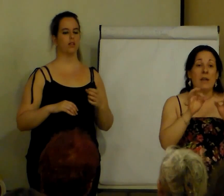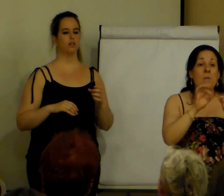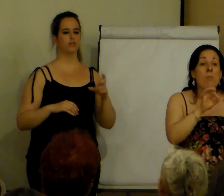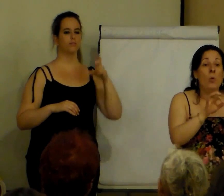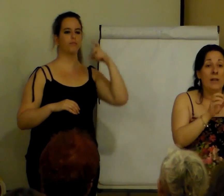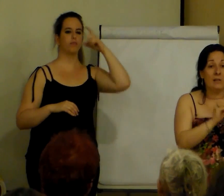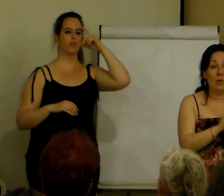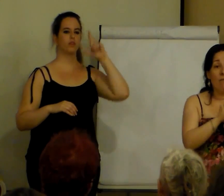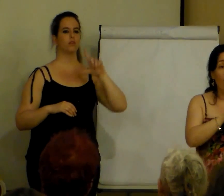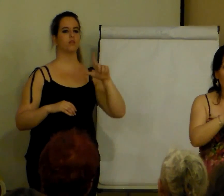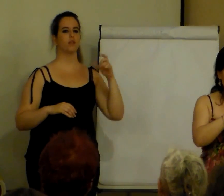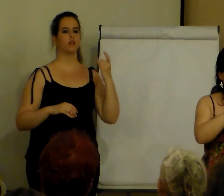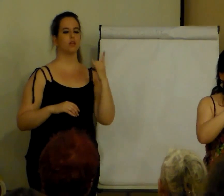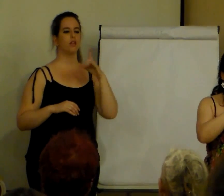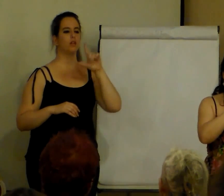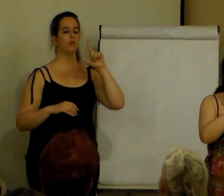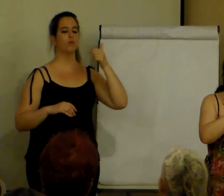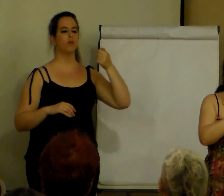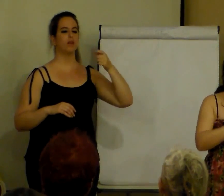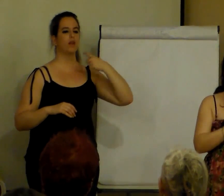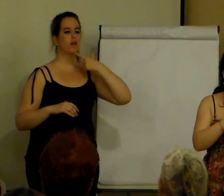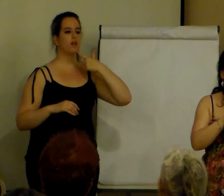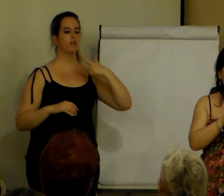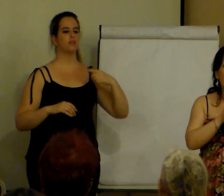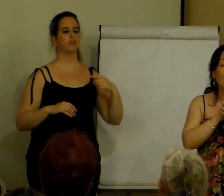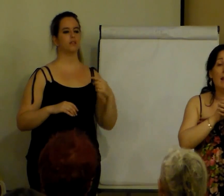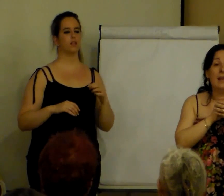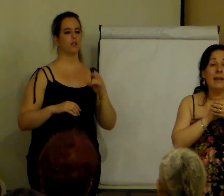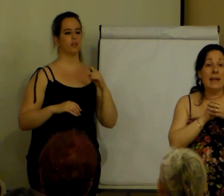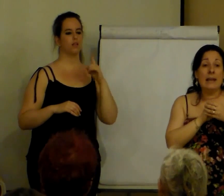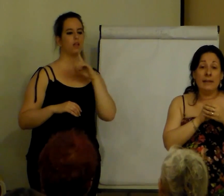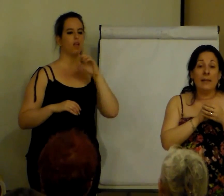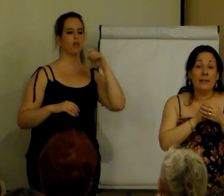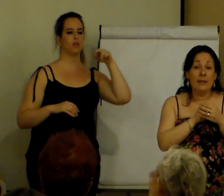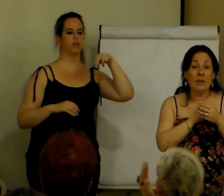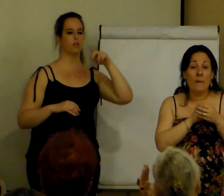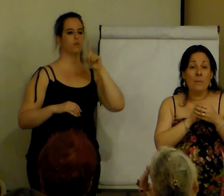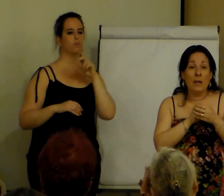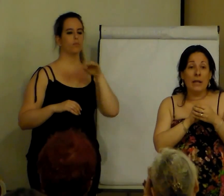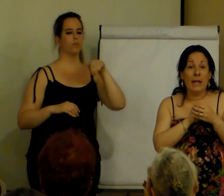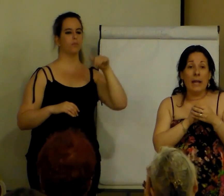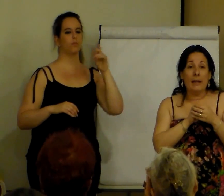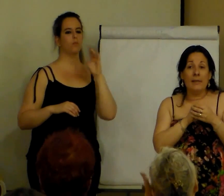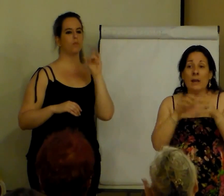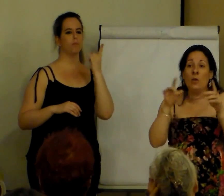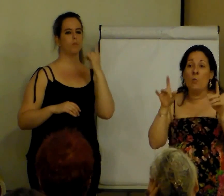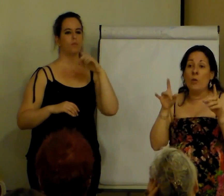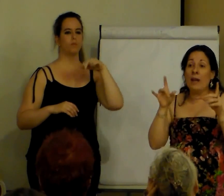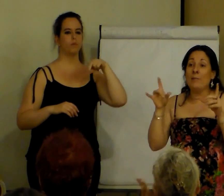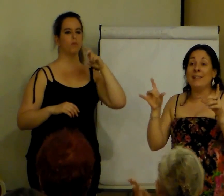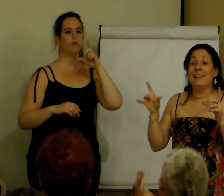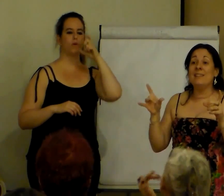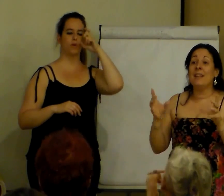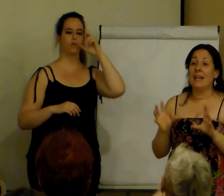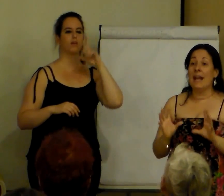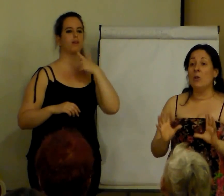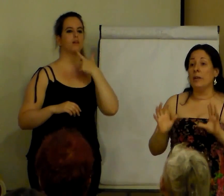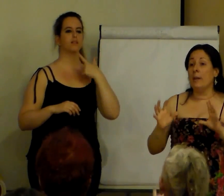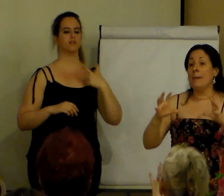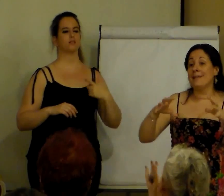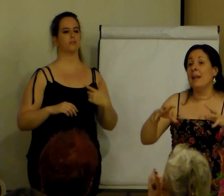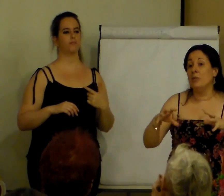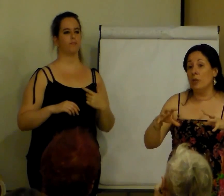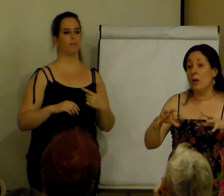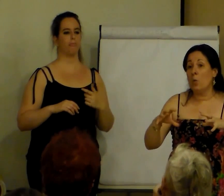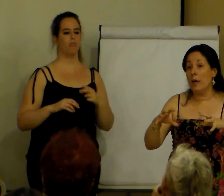que son inmunes o inflamatorias a nivel del intestino, que dan como una advertencia de que